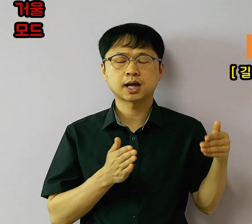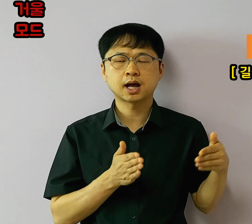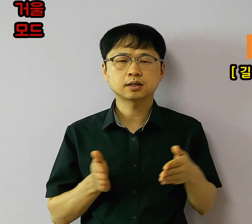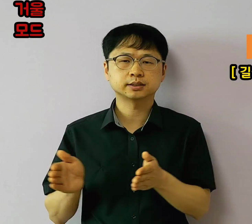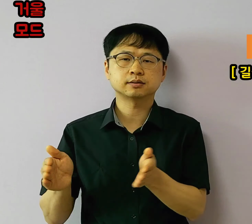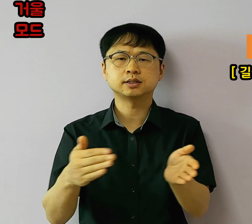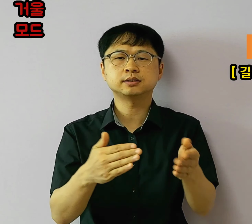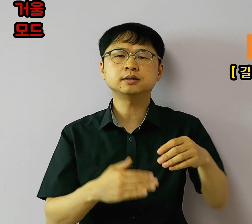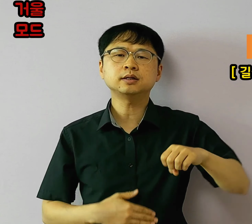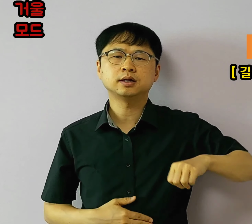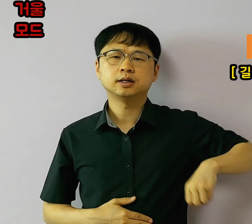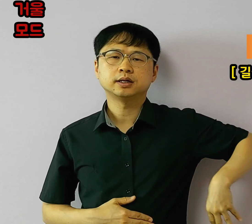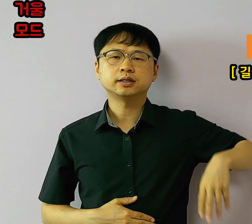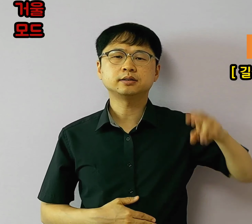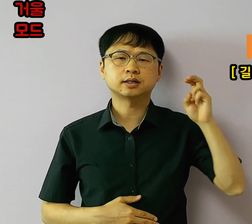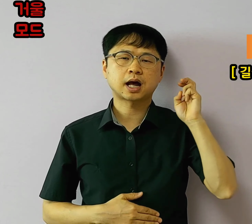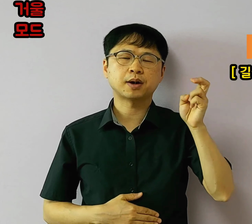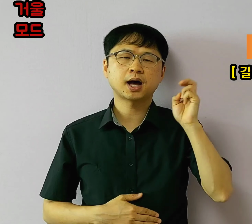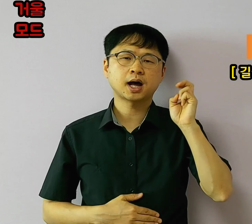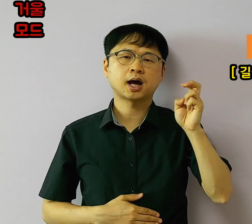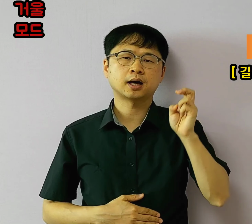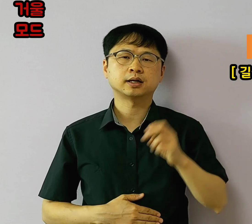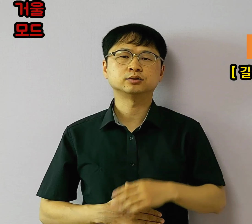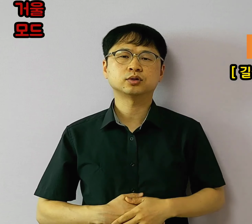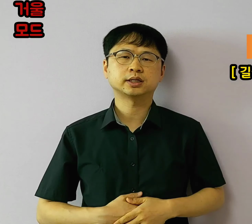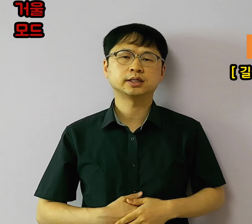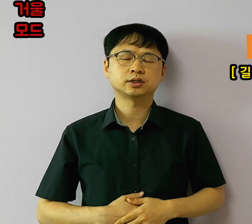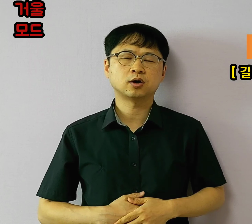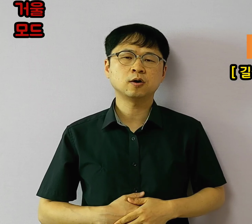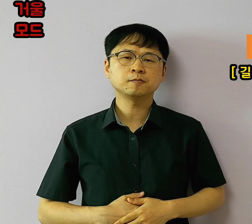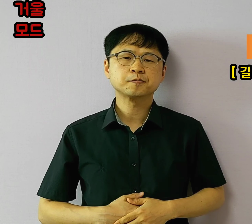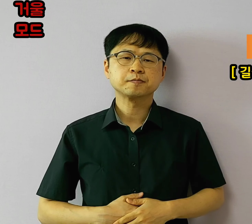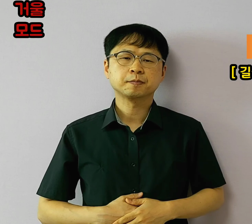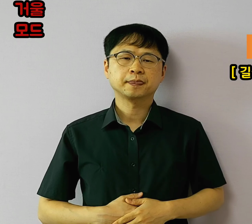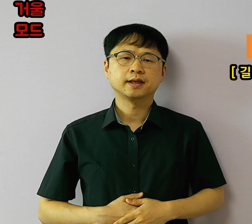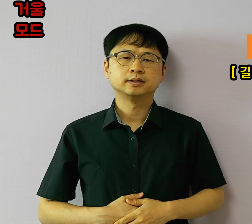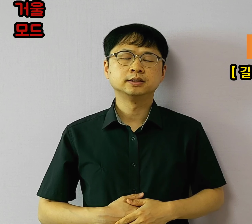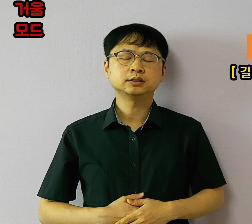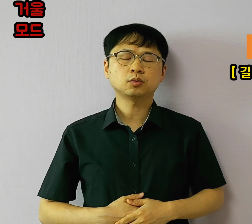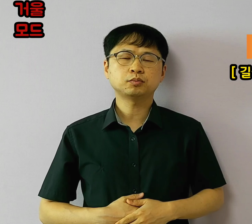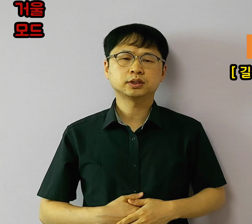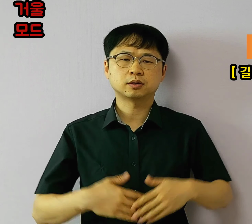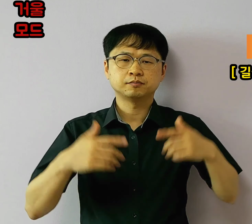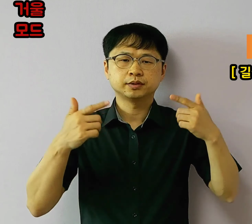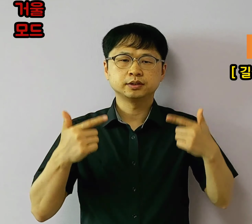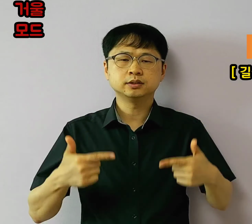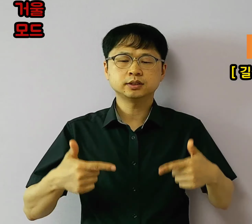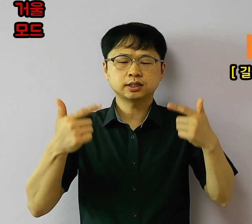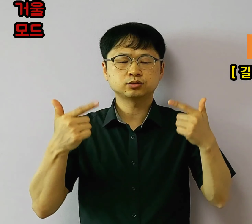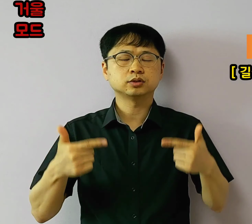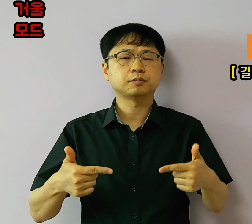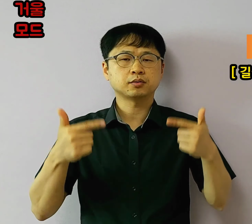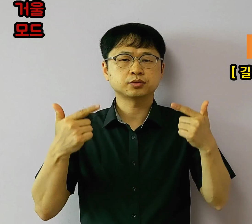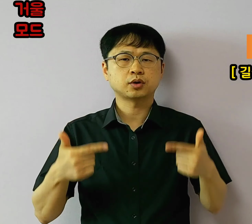됩니다. 그래서 길을 잃을까봐 라는 수어가 되겠죠. 늘 촛불처럼, 늘이라는 수어는